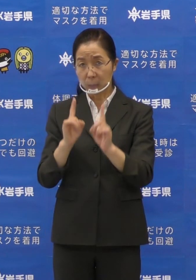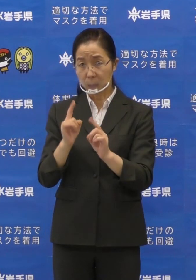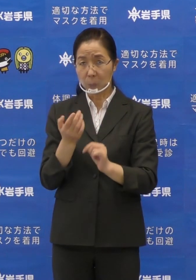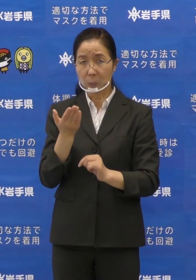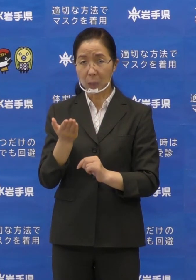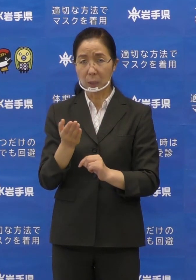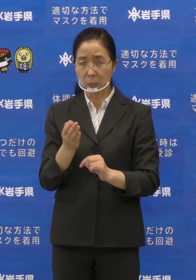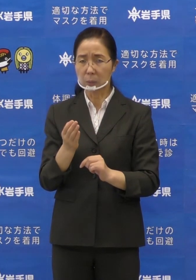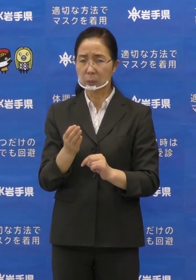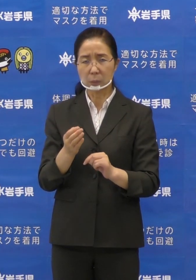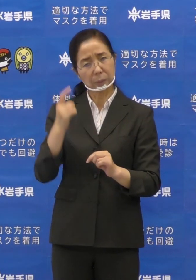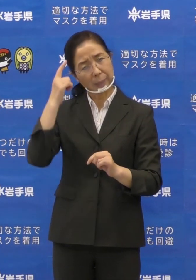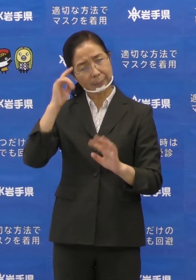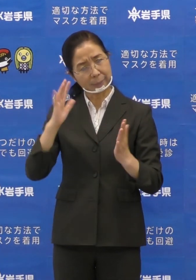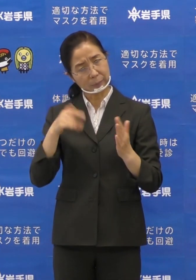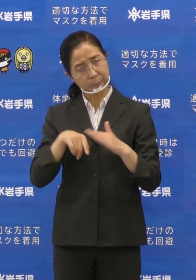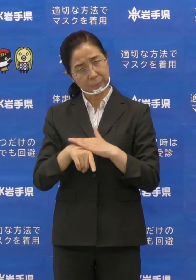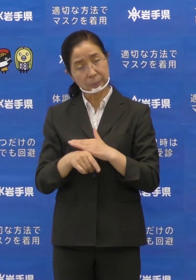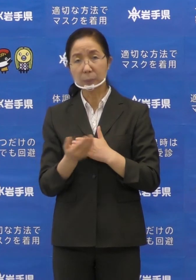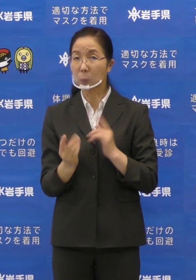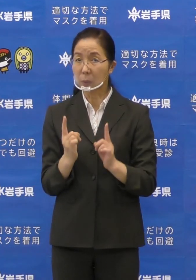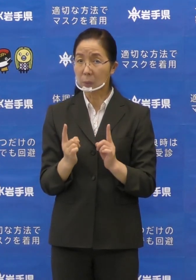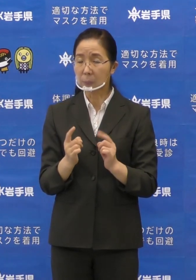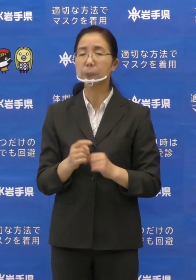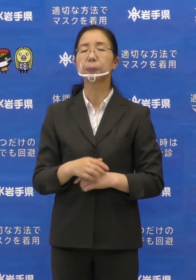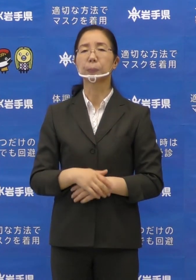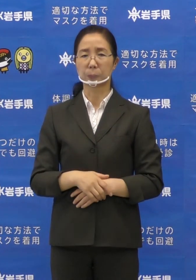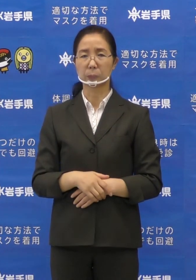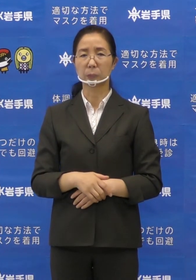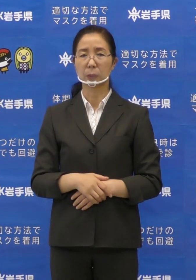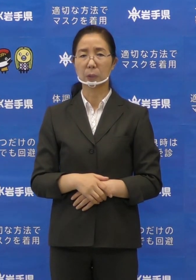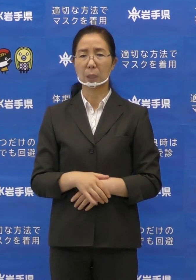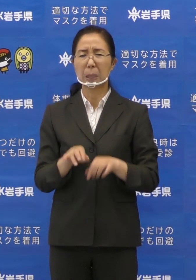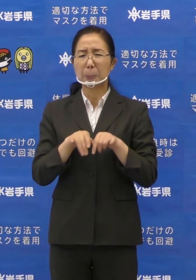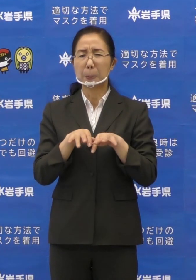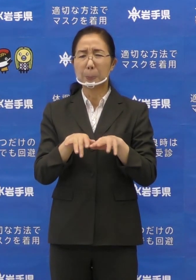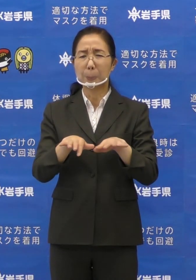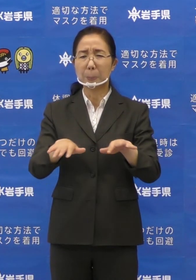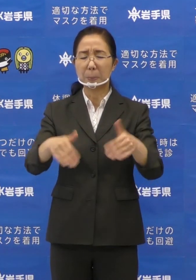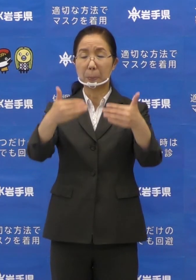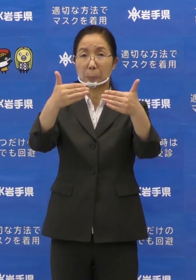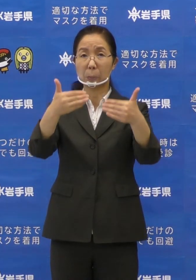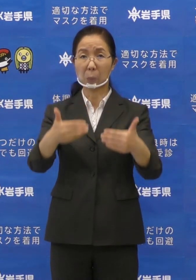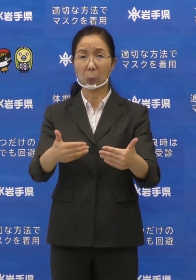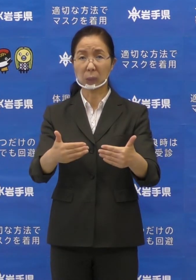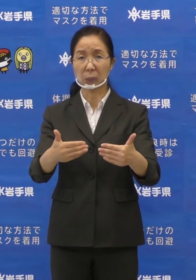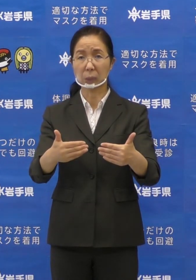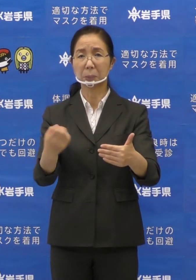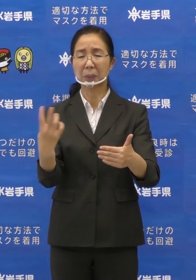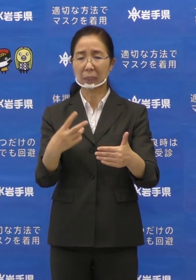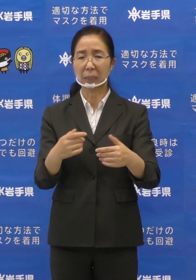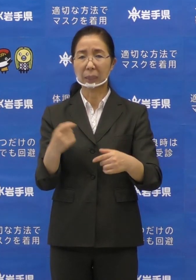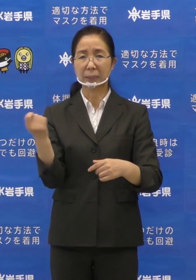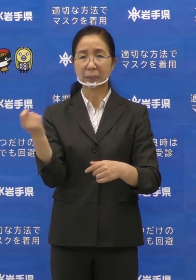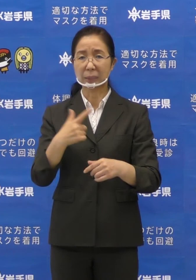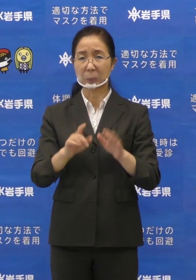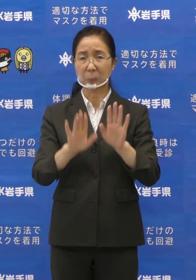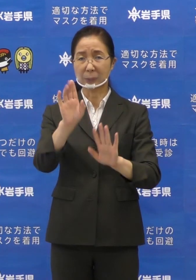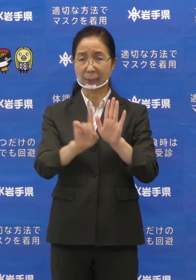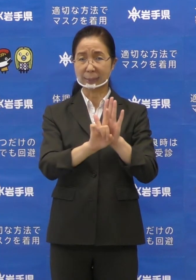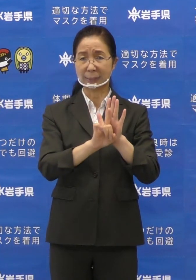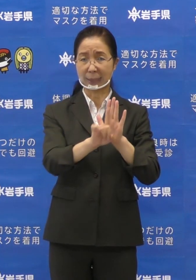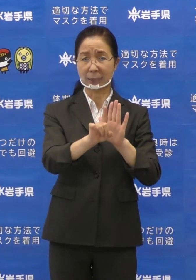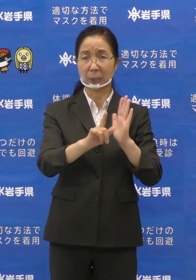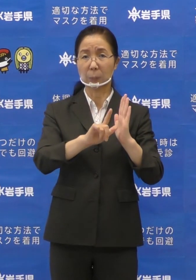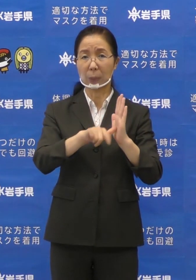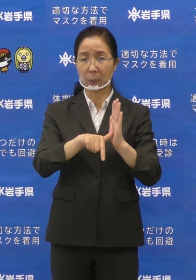それ どちらになるんでしょうか。 まん延防止緊急事態宣言の対象になりますと、こうもう1